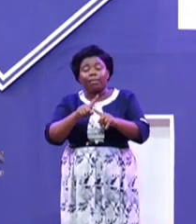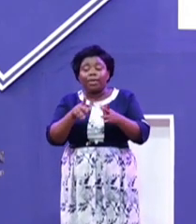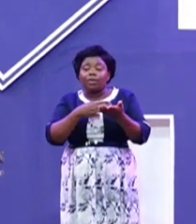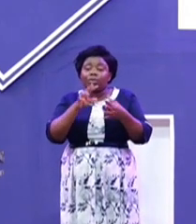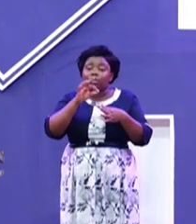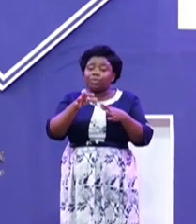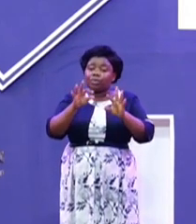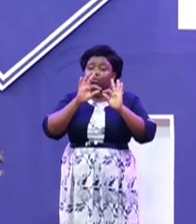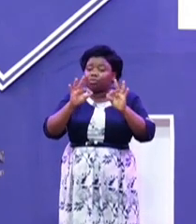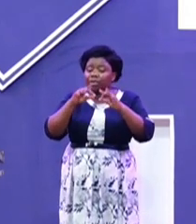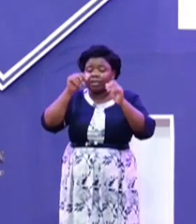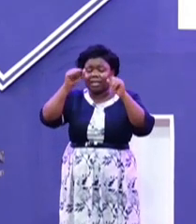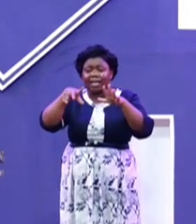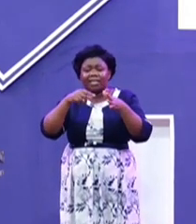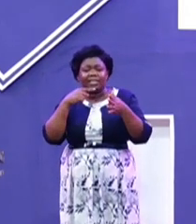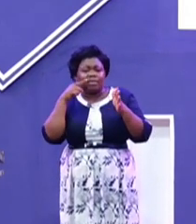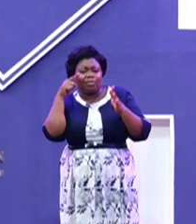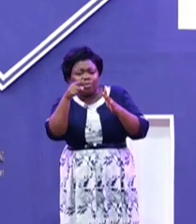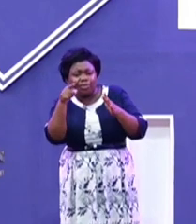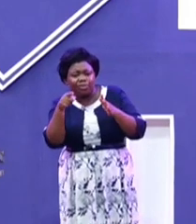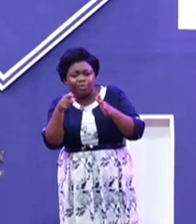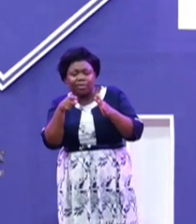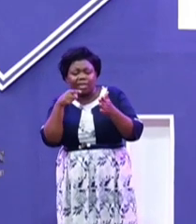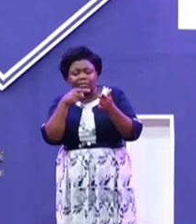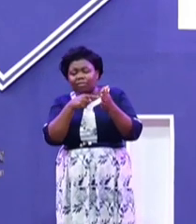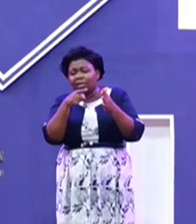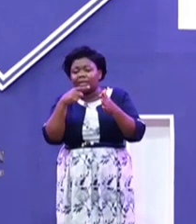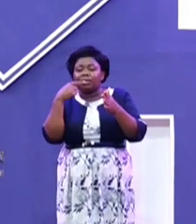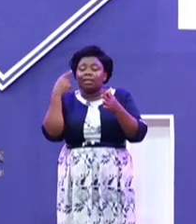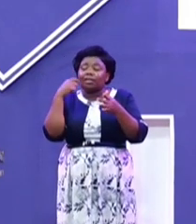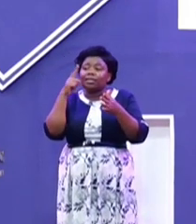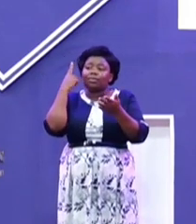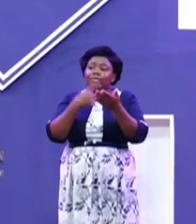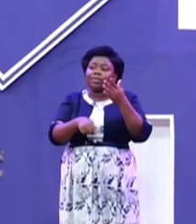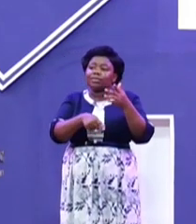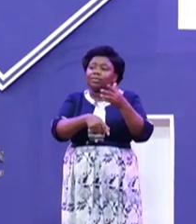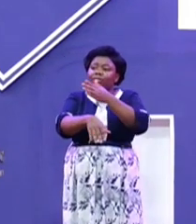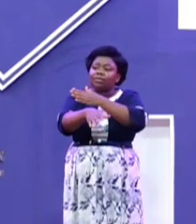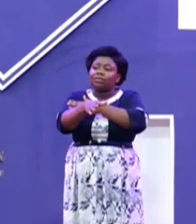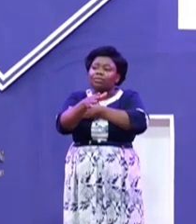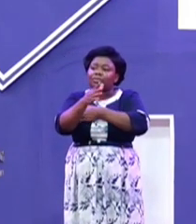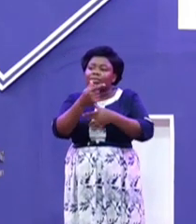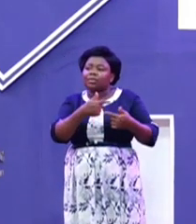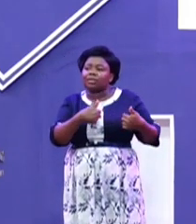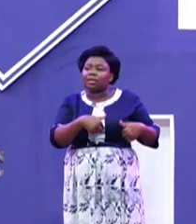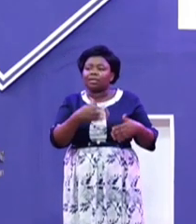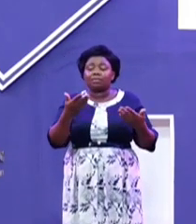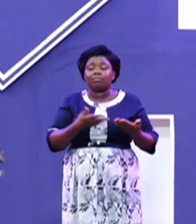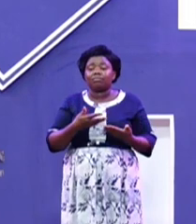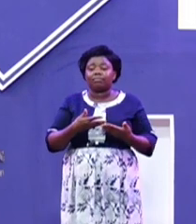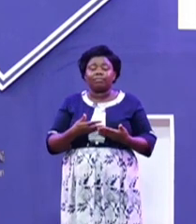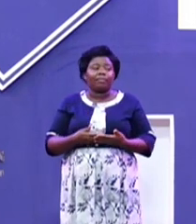nnyo, asobola okukubbirako ebibuuzo. Ki ekiri mu mutima gwani? Waliwo ekibuuzo kye wabadde obuuza kye wakomeza mu